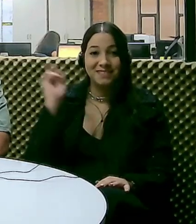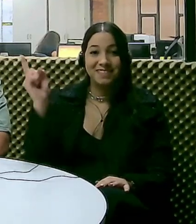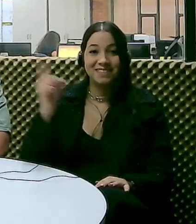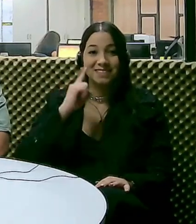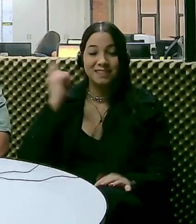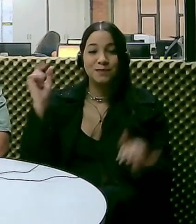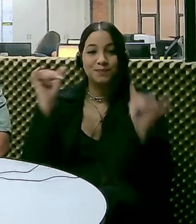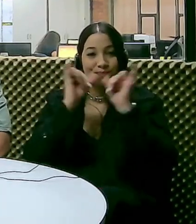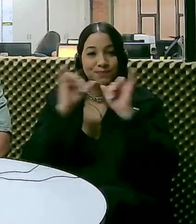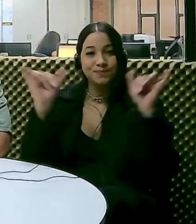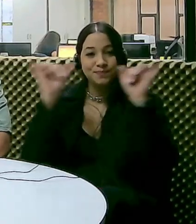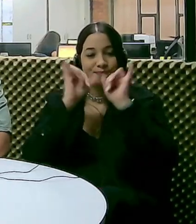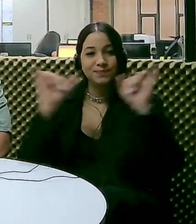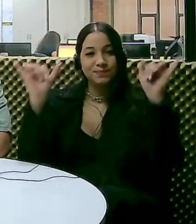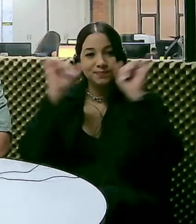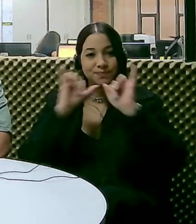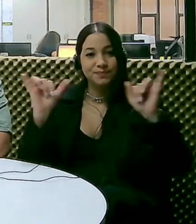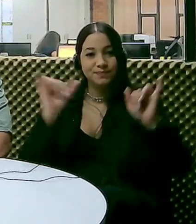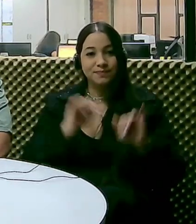Giro de